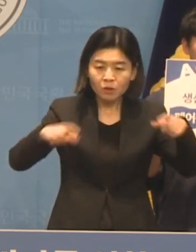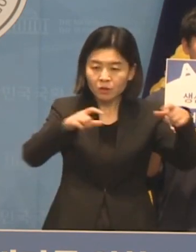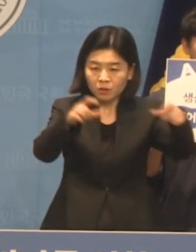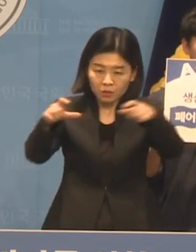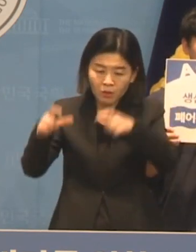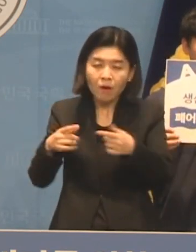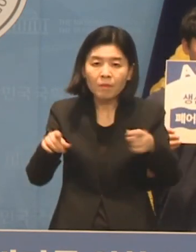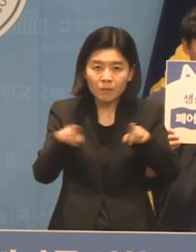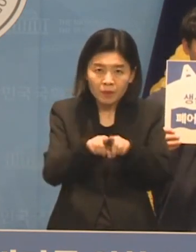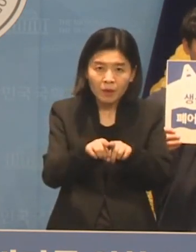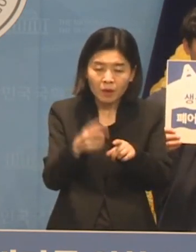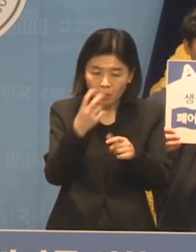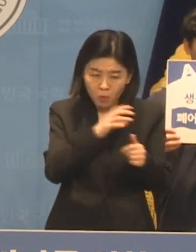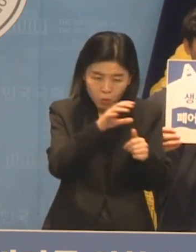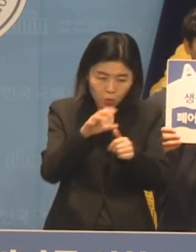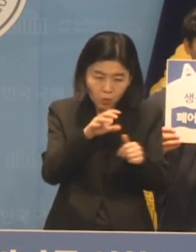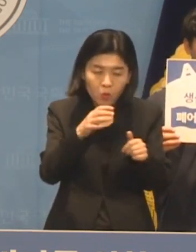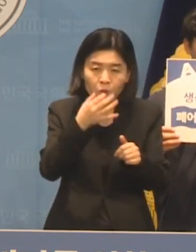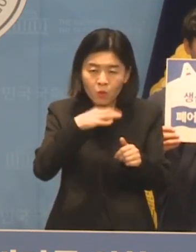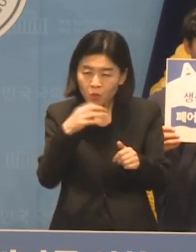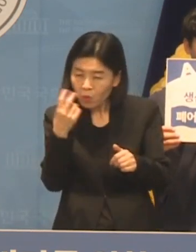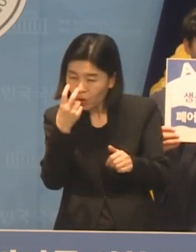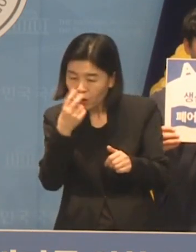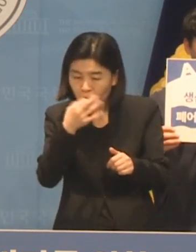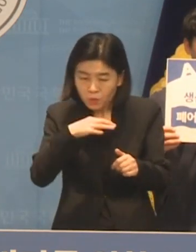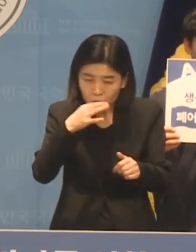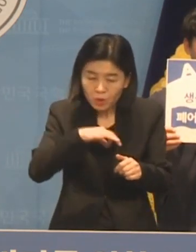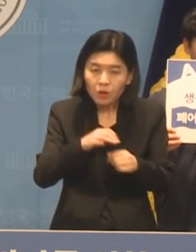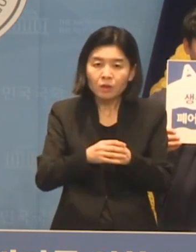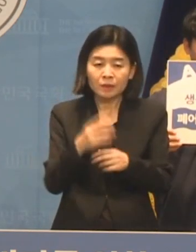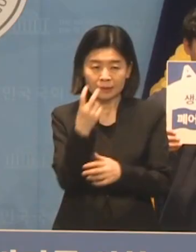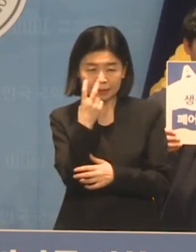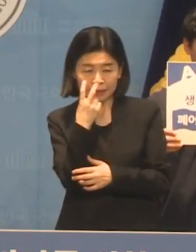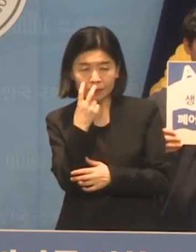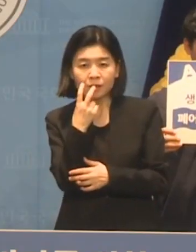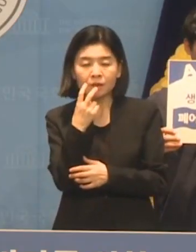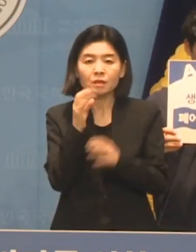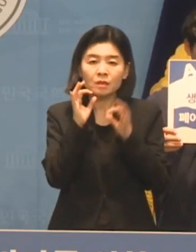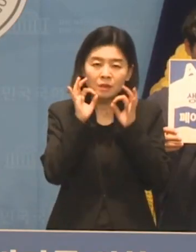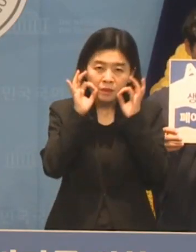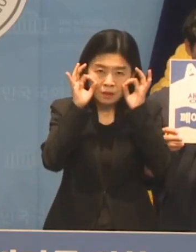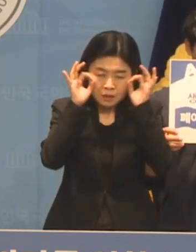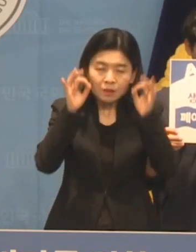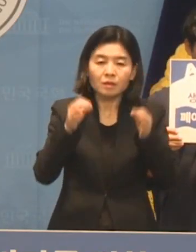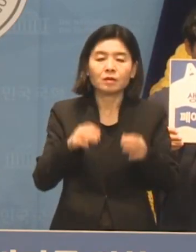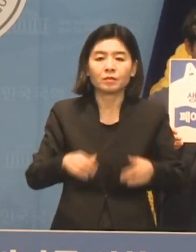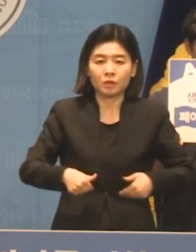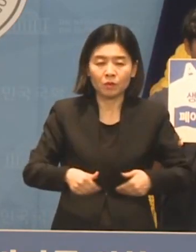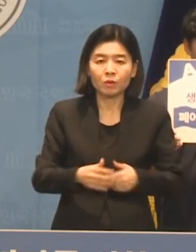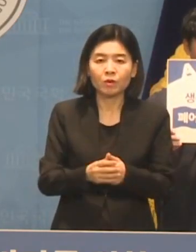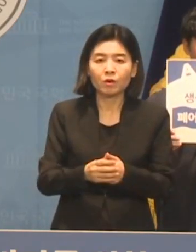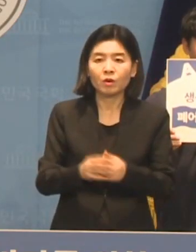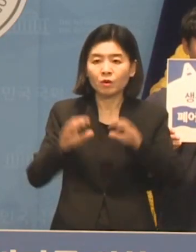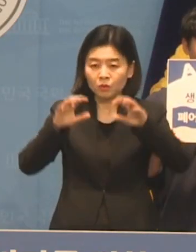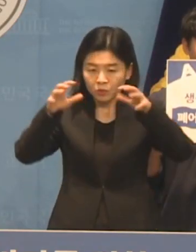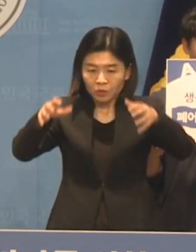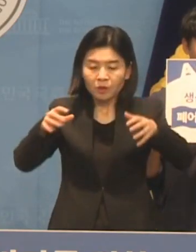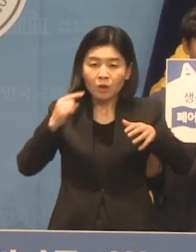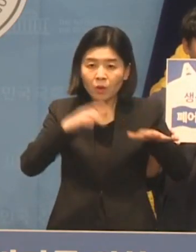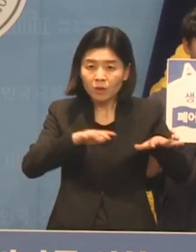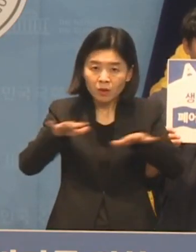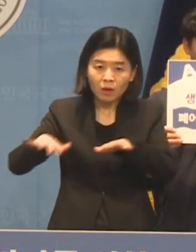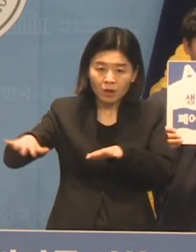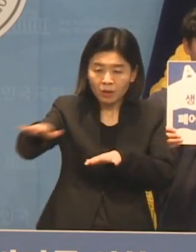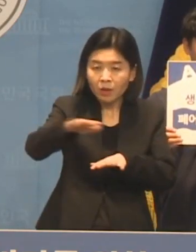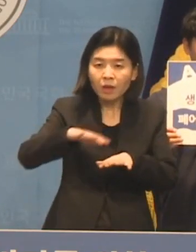보호지역의 효과적 관리, 지속적인 모니터링 확대가 매우 시급합니다. 더불어서 국제해운의 친환경 연료